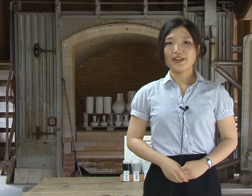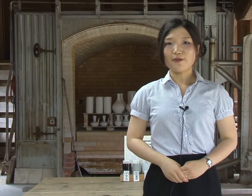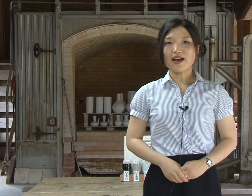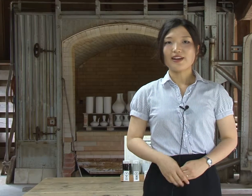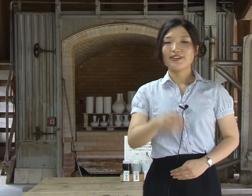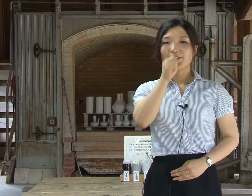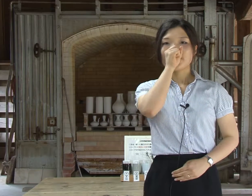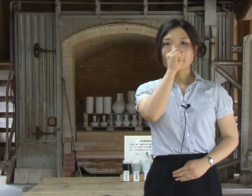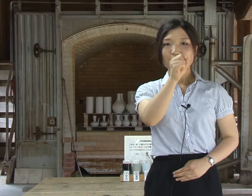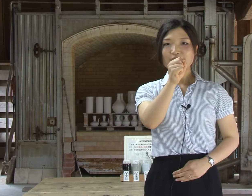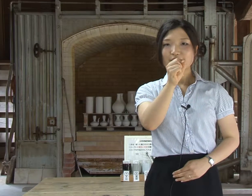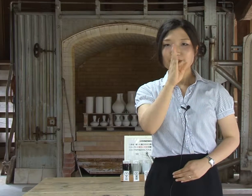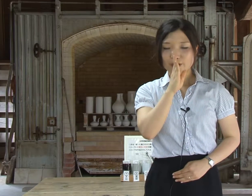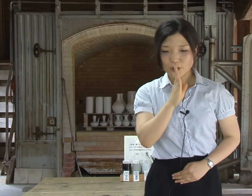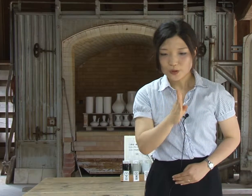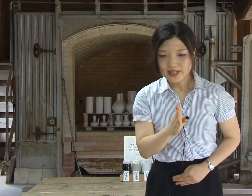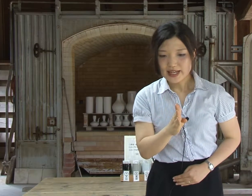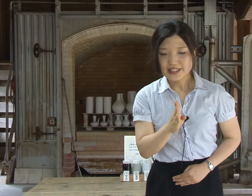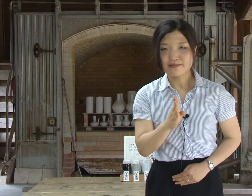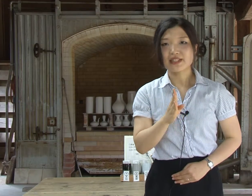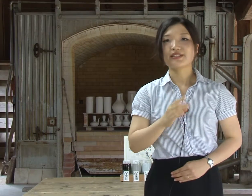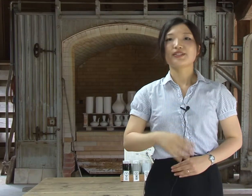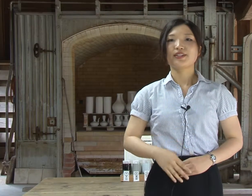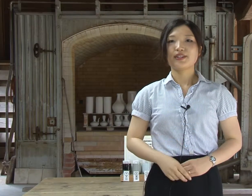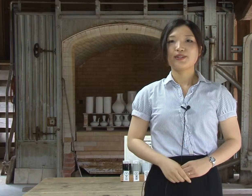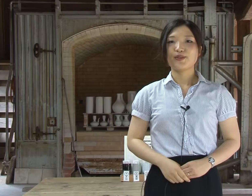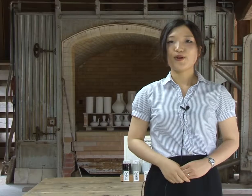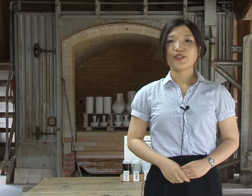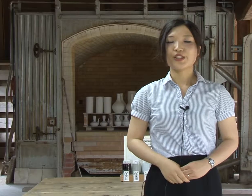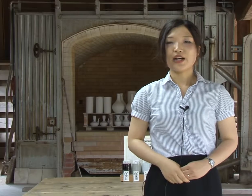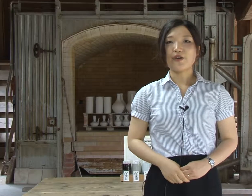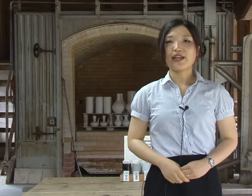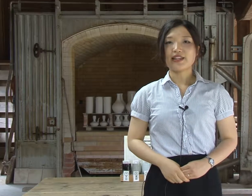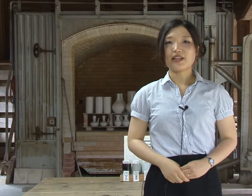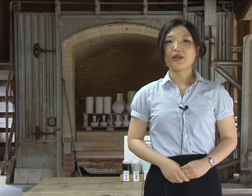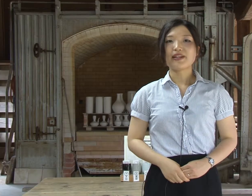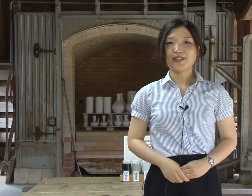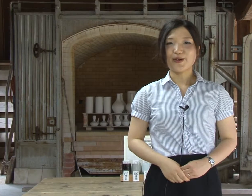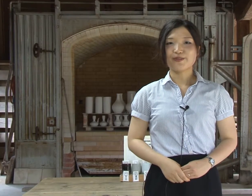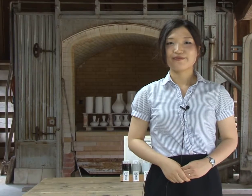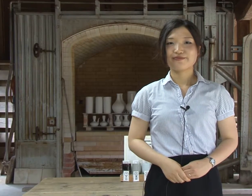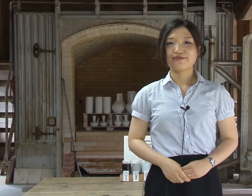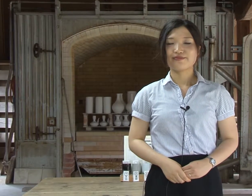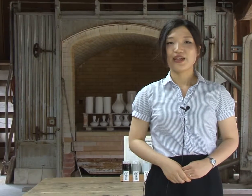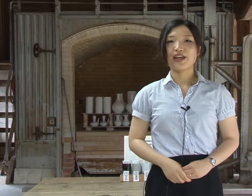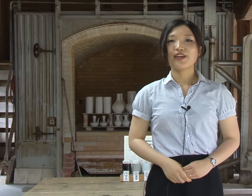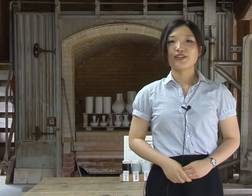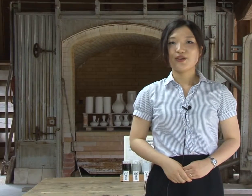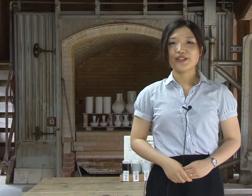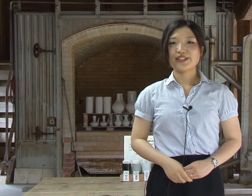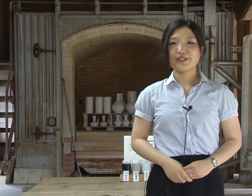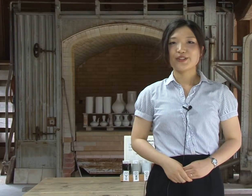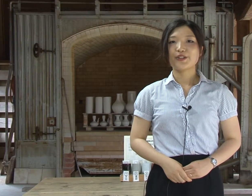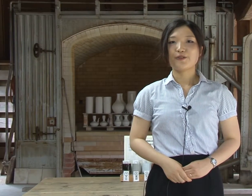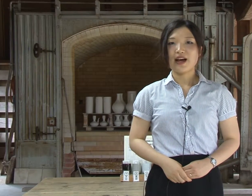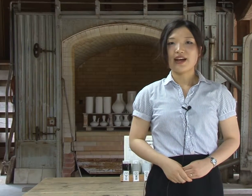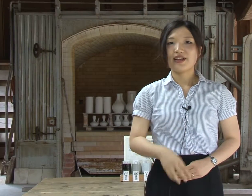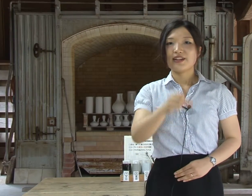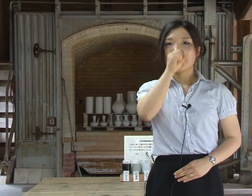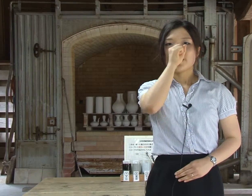ではよろしくお願いしますの手話をやってみましょう。よろしくは